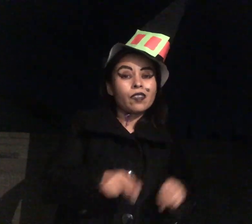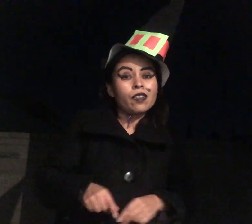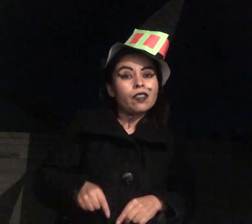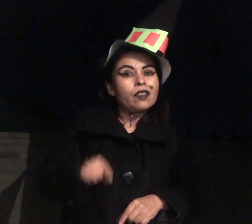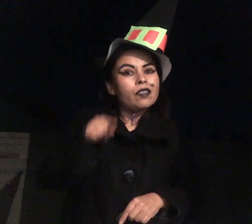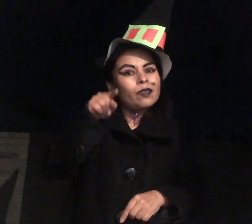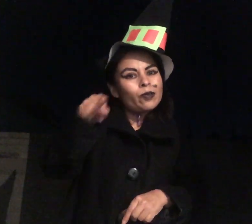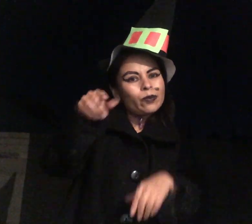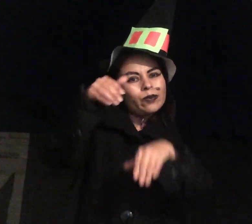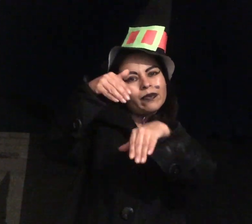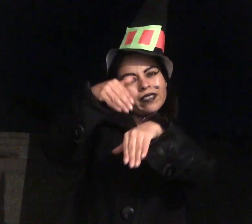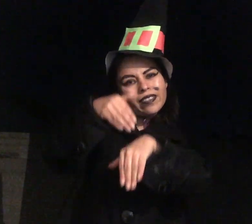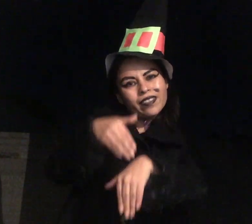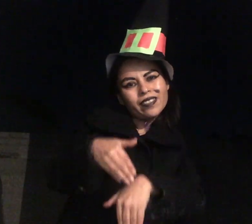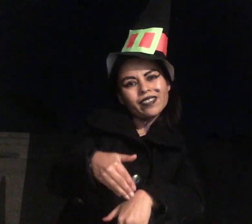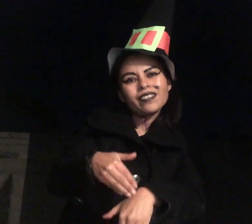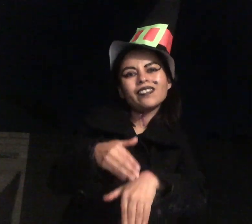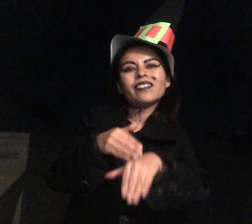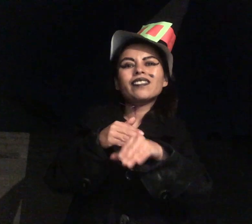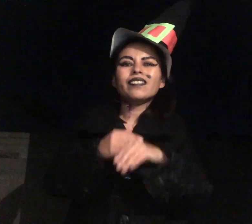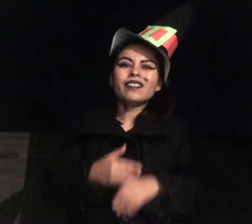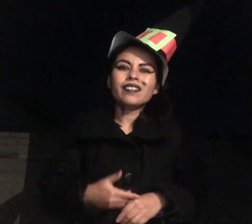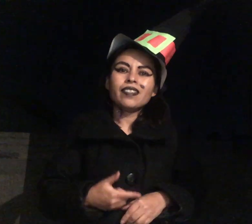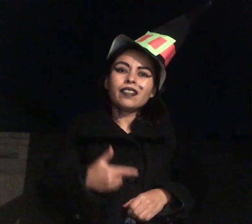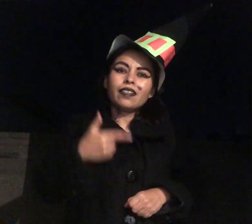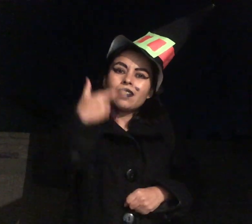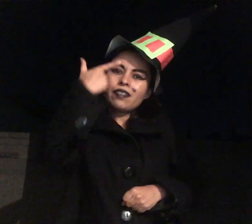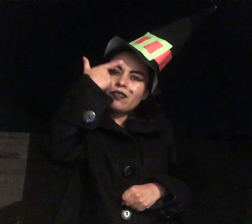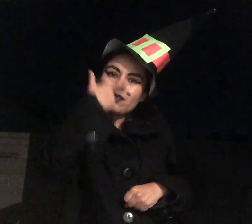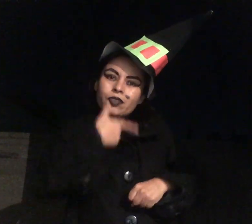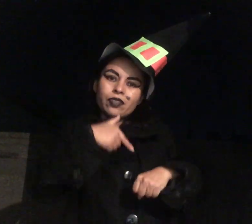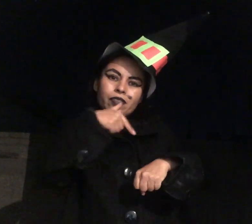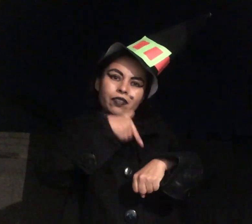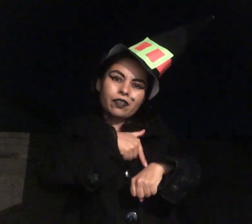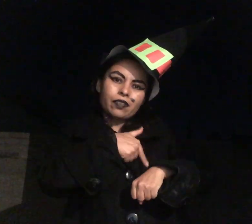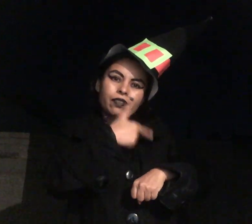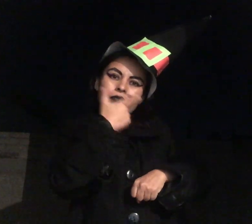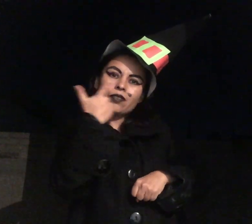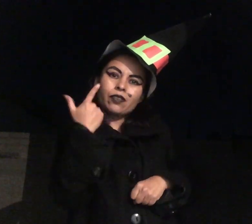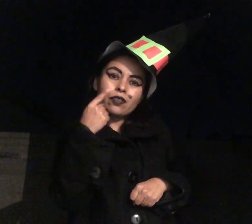si es que te portas bien, a medianoche las has de oír.